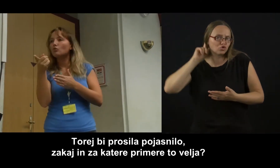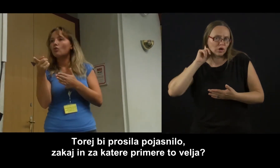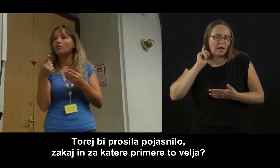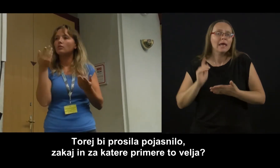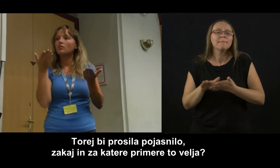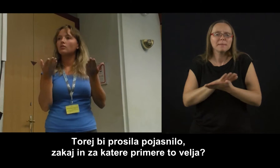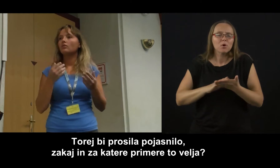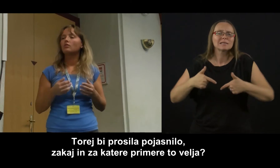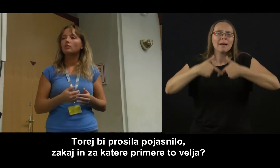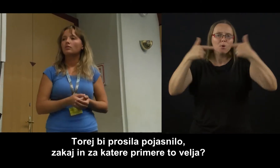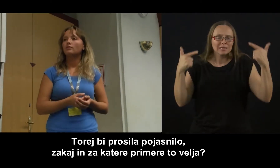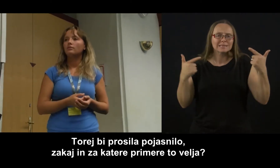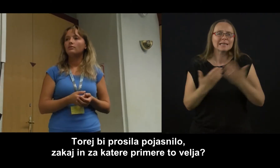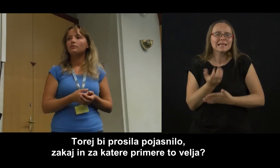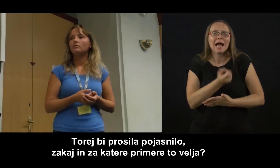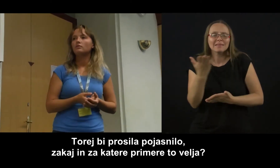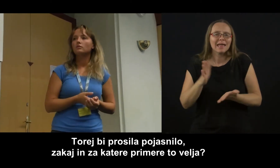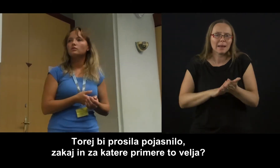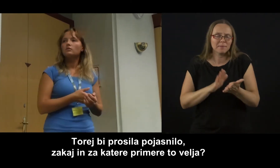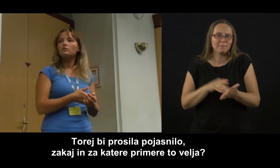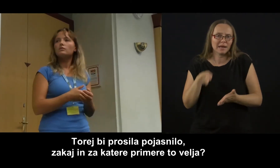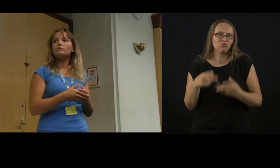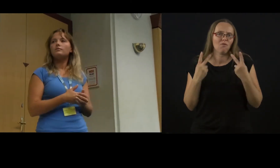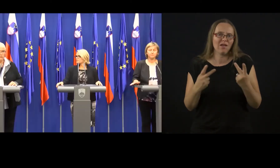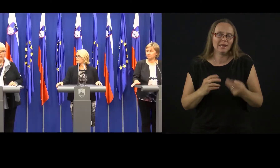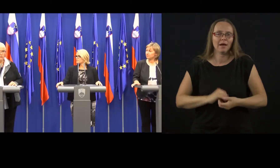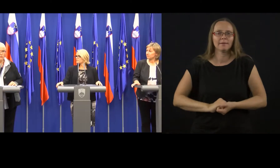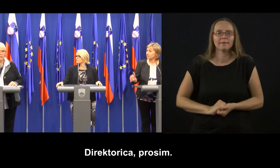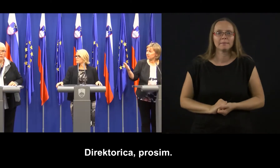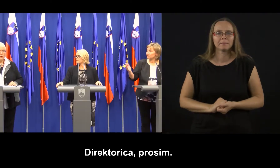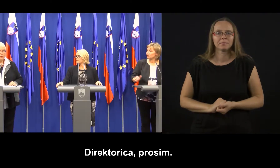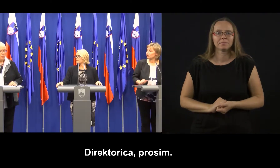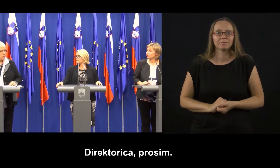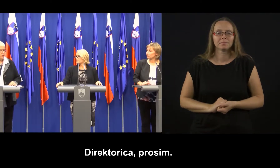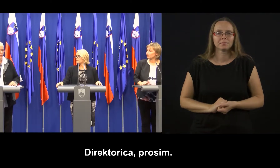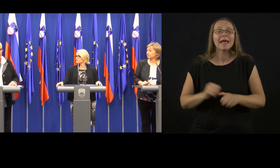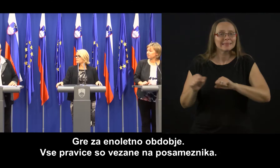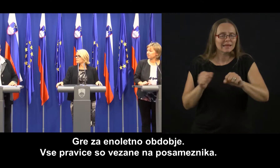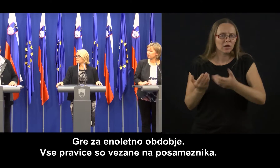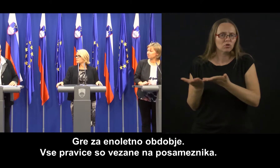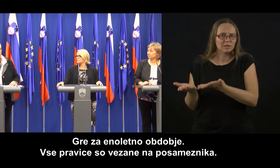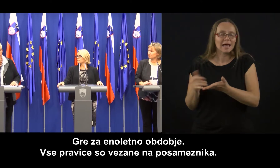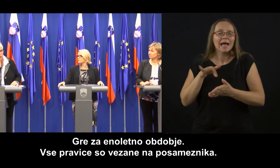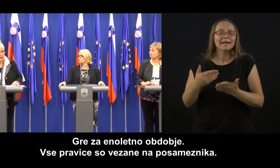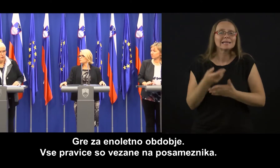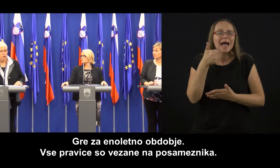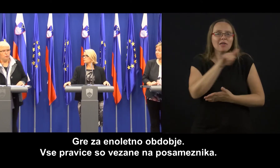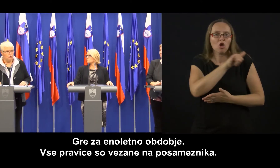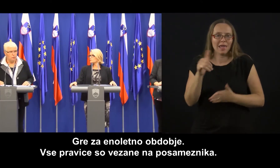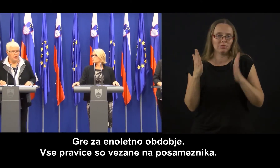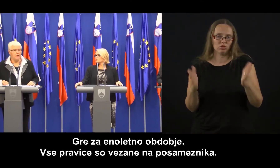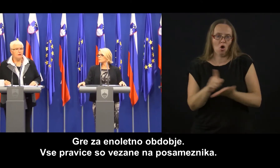Torej, bi prosila pojasnilo, zakaj in za katere primere to velja. Direktorica, prosim. Gre za